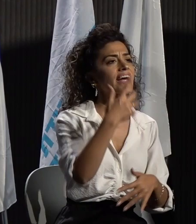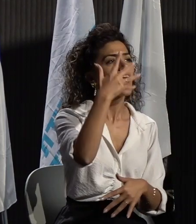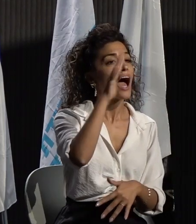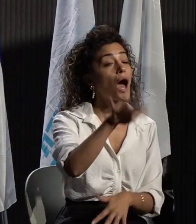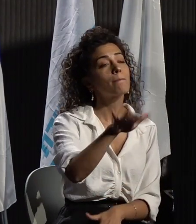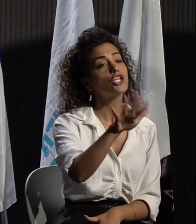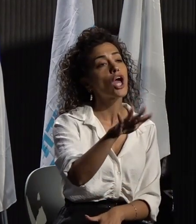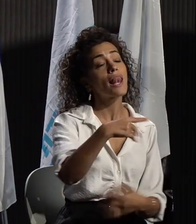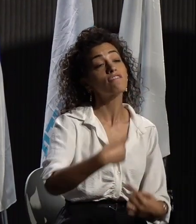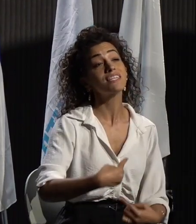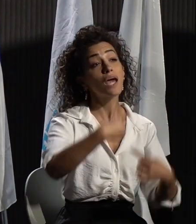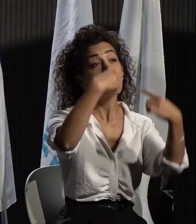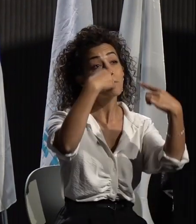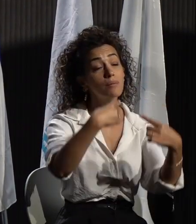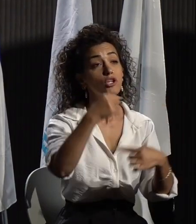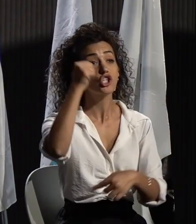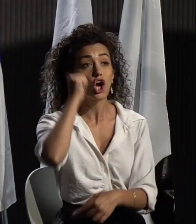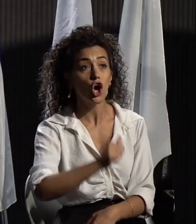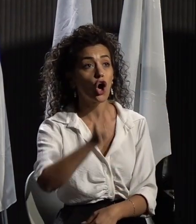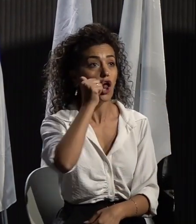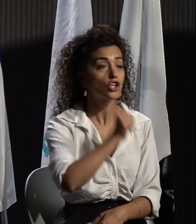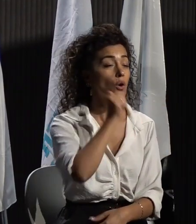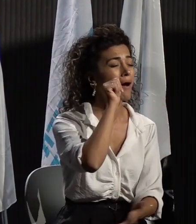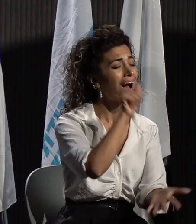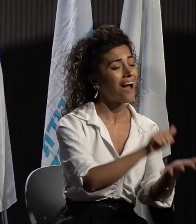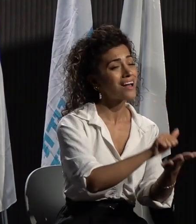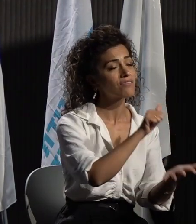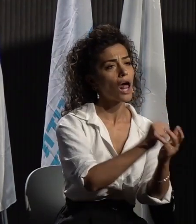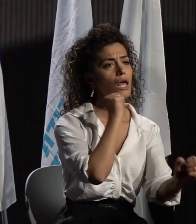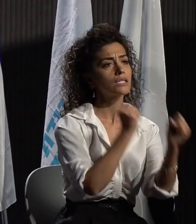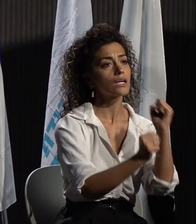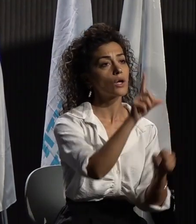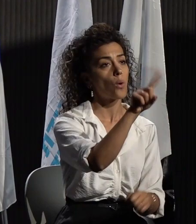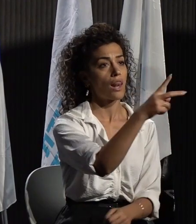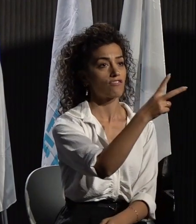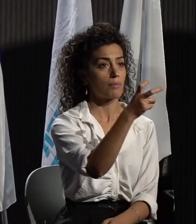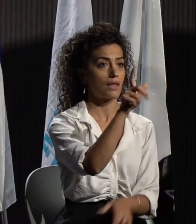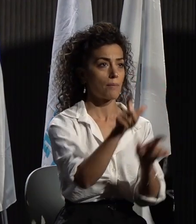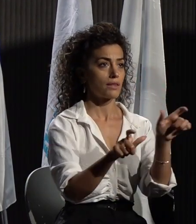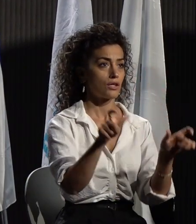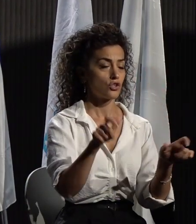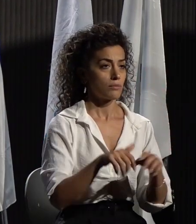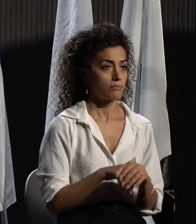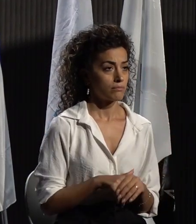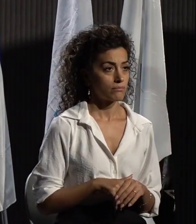ימים, שבכל אחד מהם ירצחו חלילה 1,200.